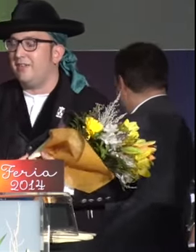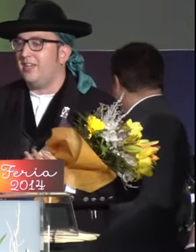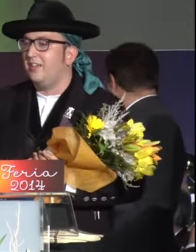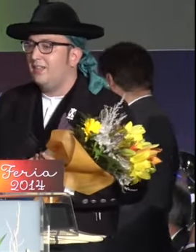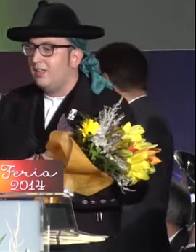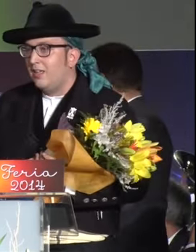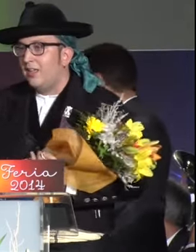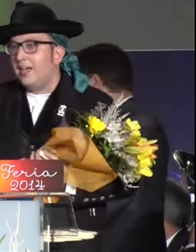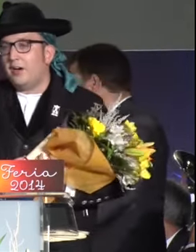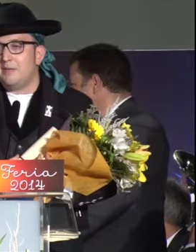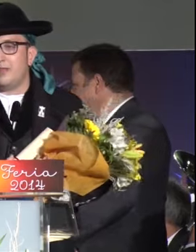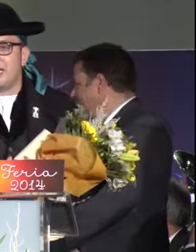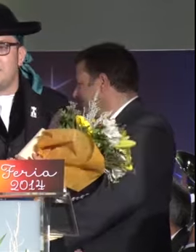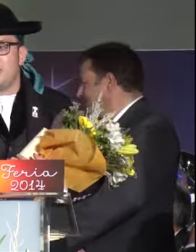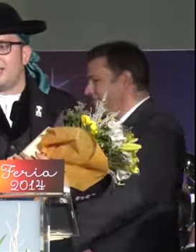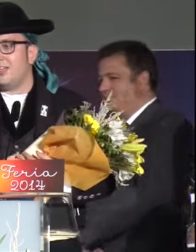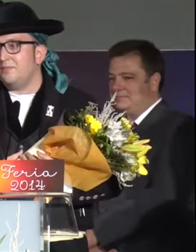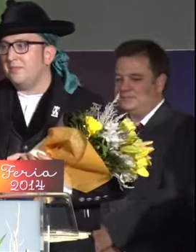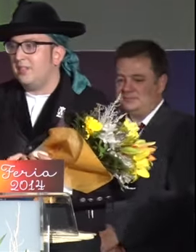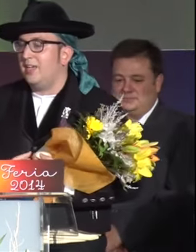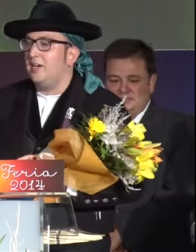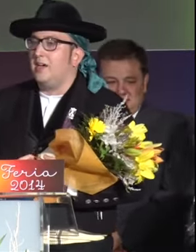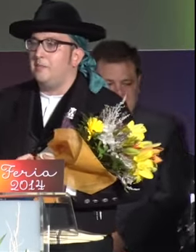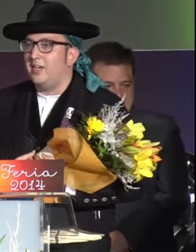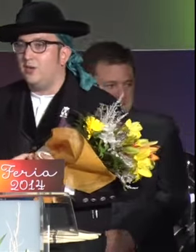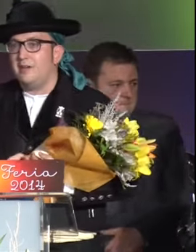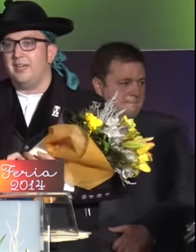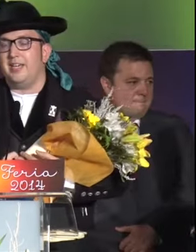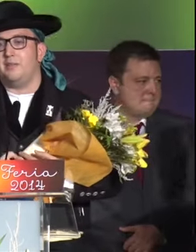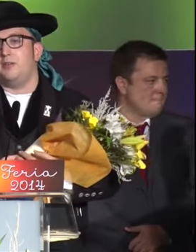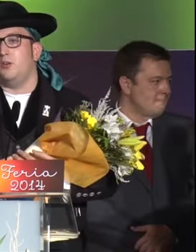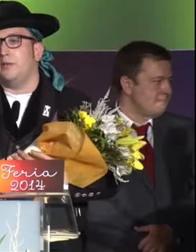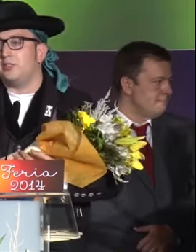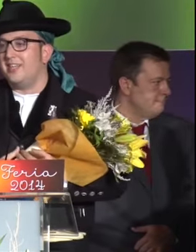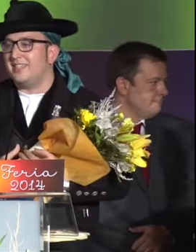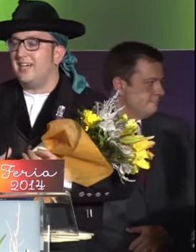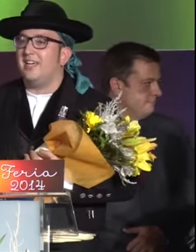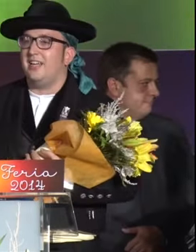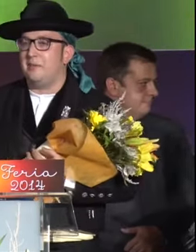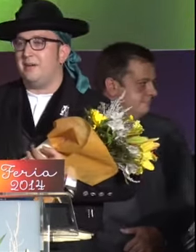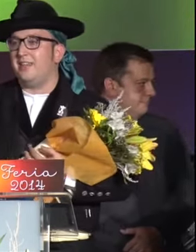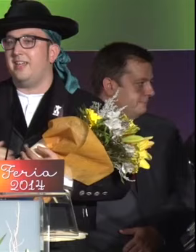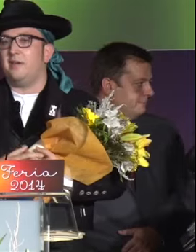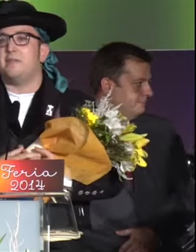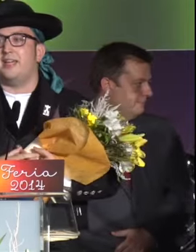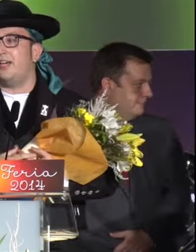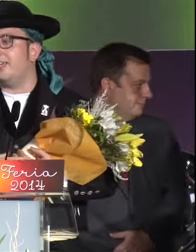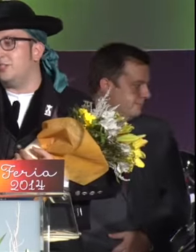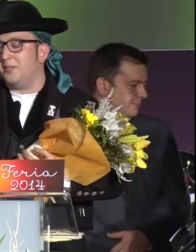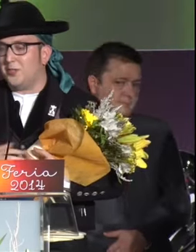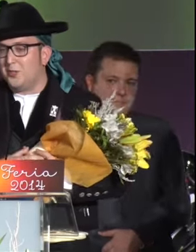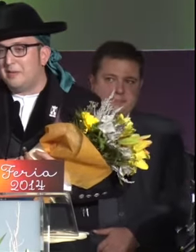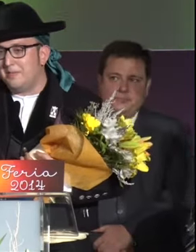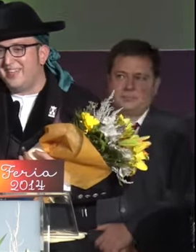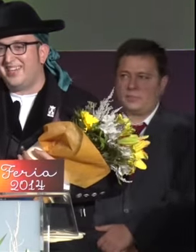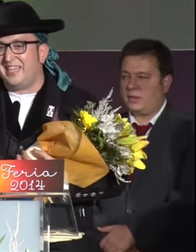en esta feria. Ahora me vienen a la memoria amigos, familiares, pero me gustaría destacar a mi padre, a mi pareja y